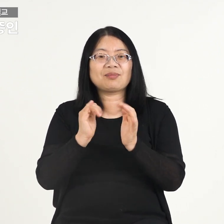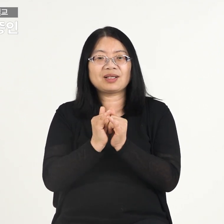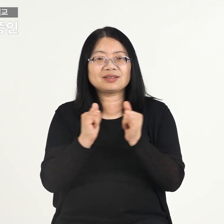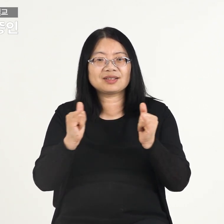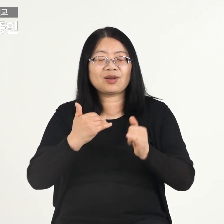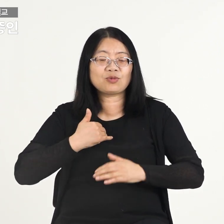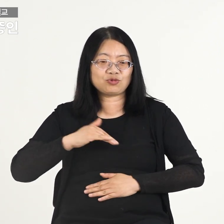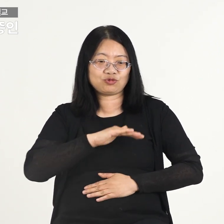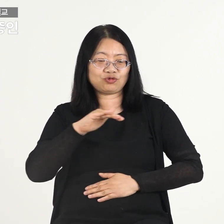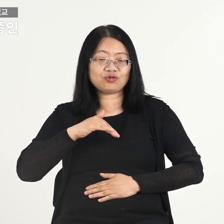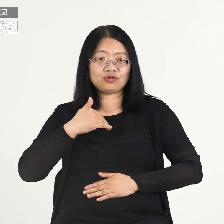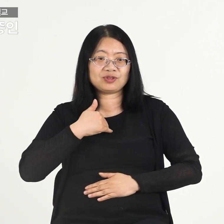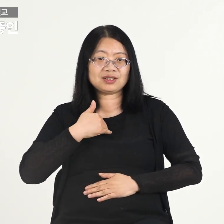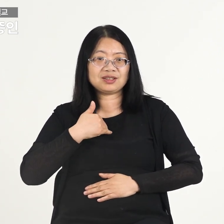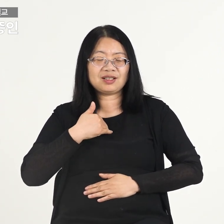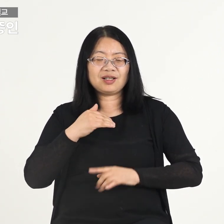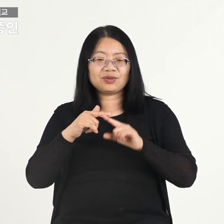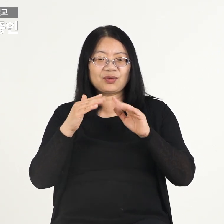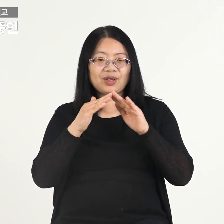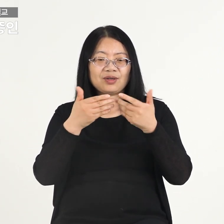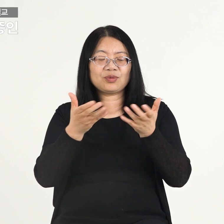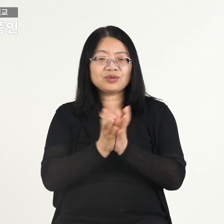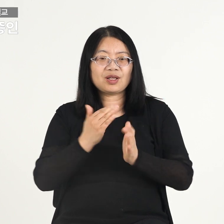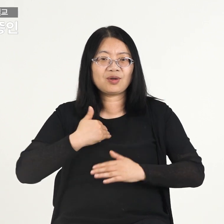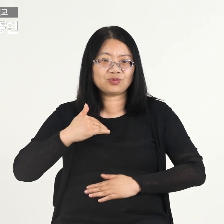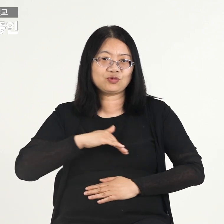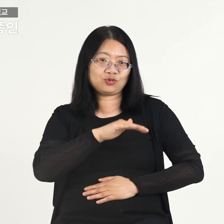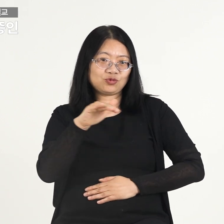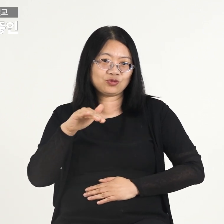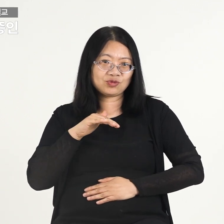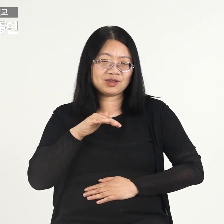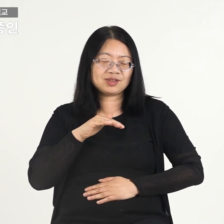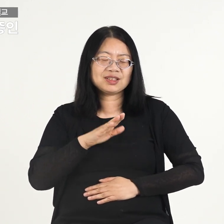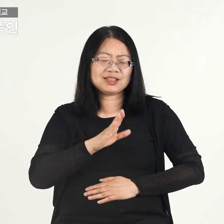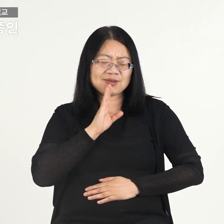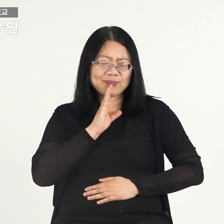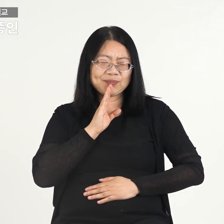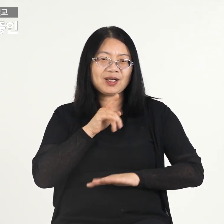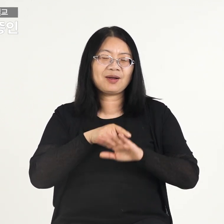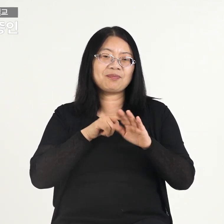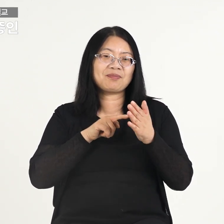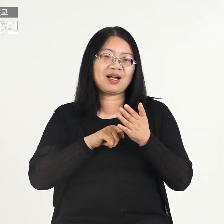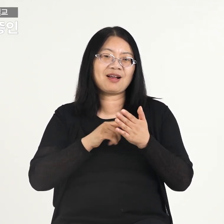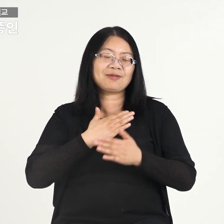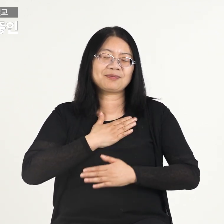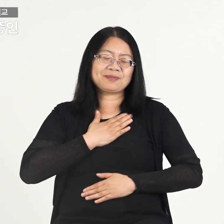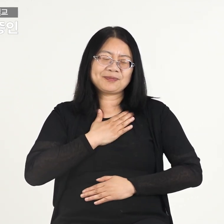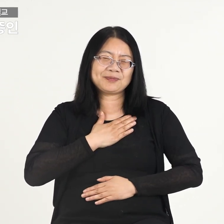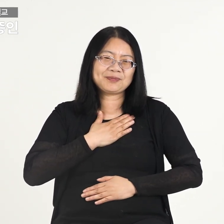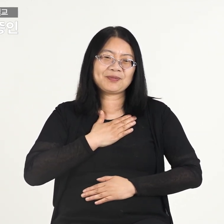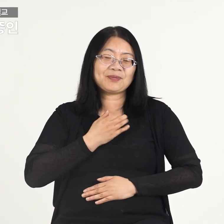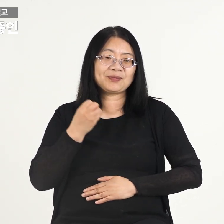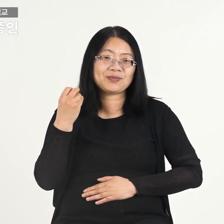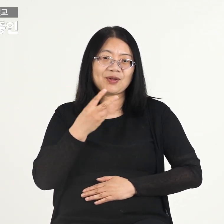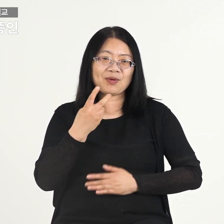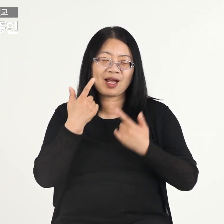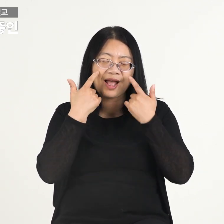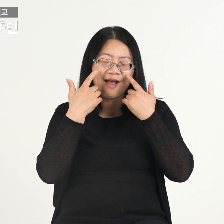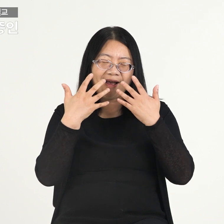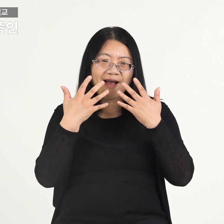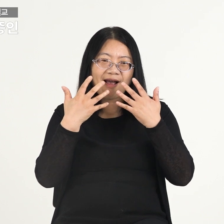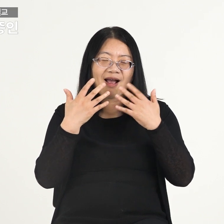백성된 우리가, 즉 교회 공동체인 우리가 얼마나 마음이 뿌듯하고